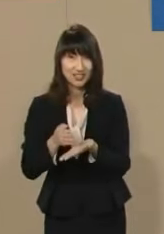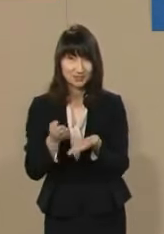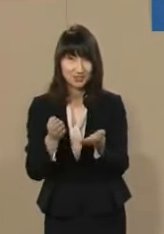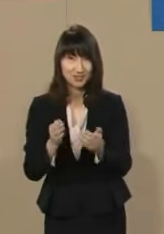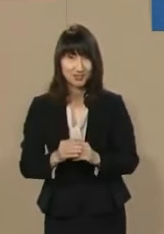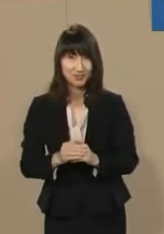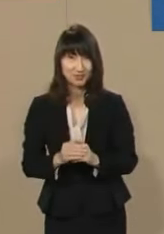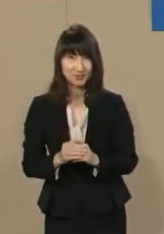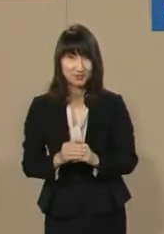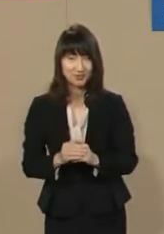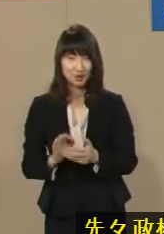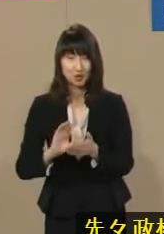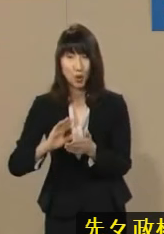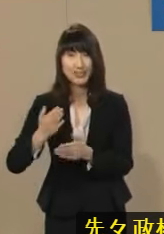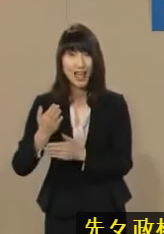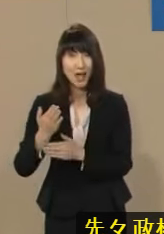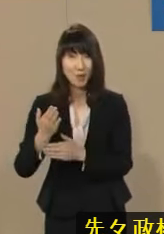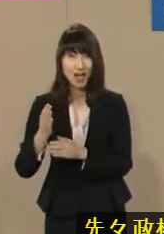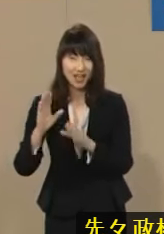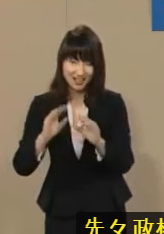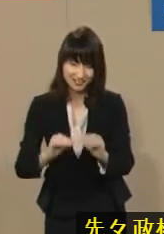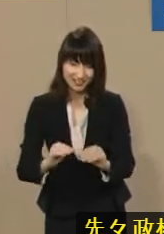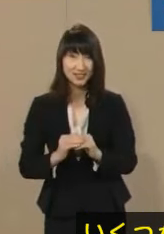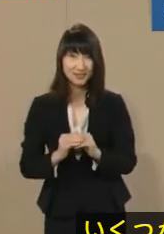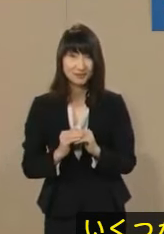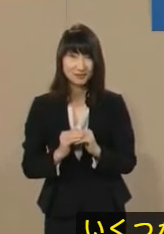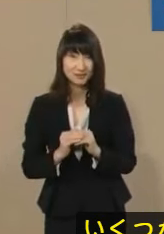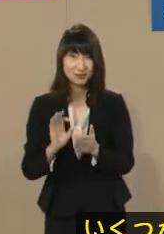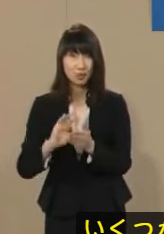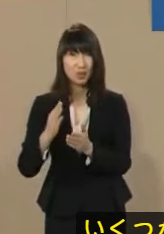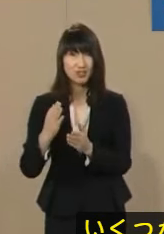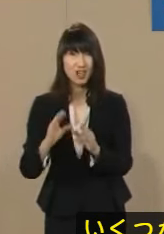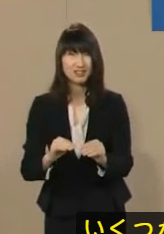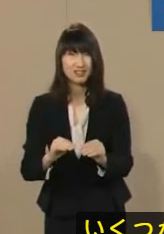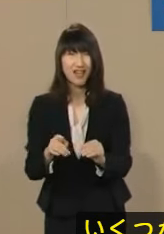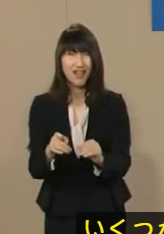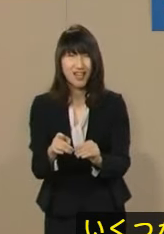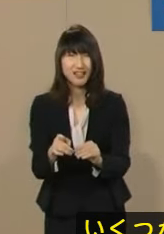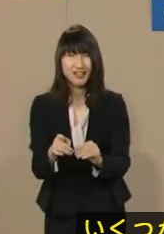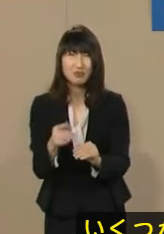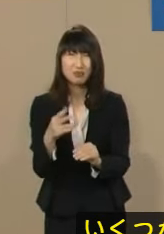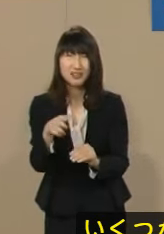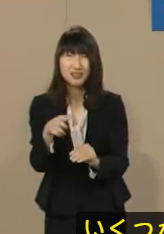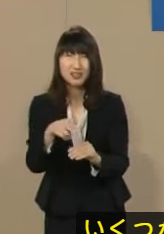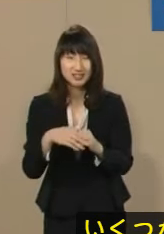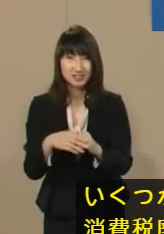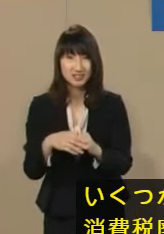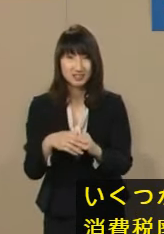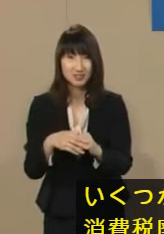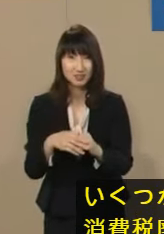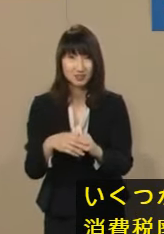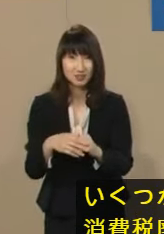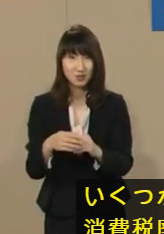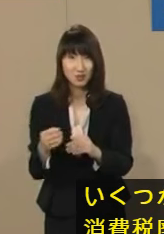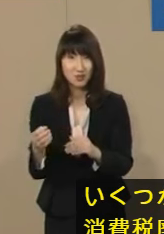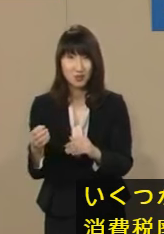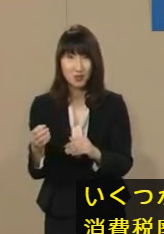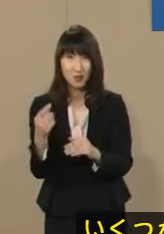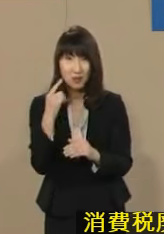ます。消費税は廃止。消費税廃止？そんなの無理だよ。あなたはそう考えました